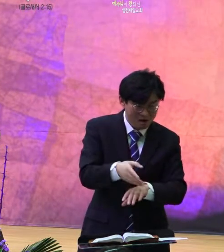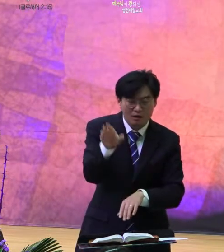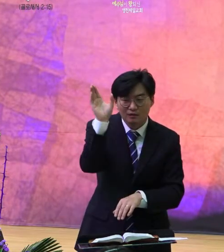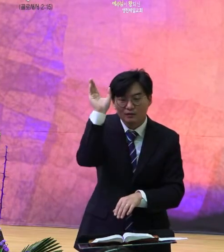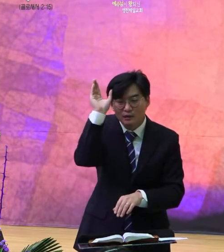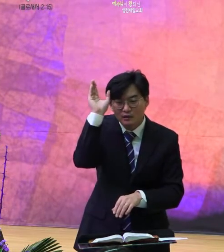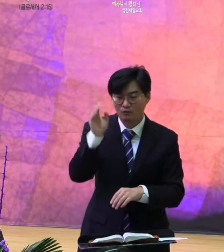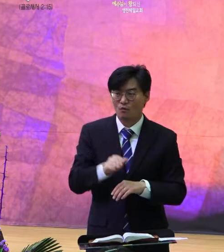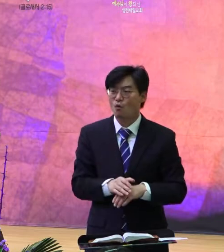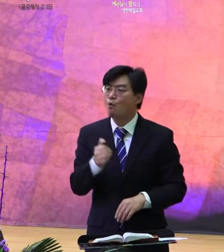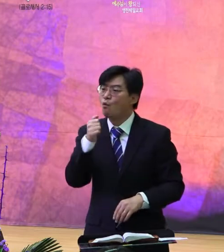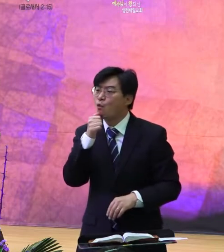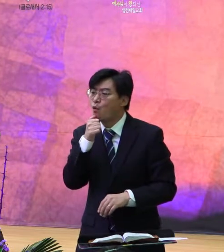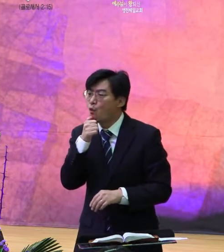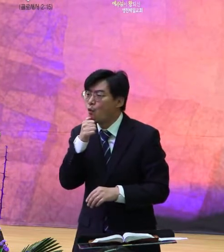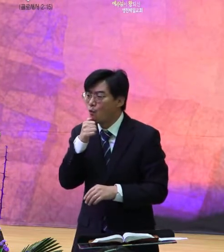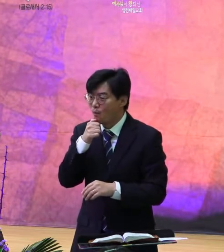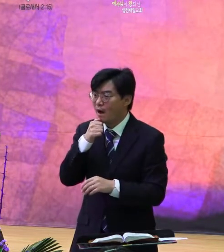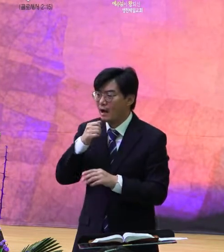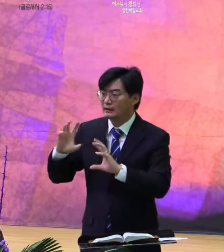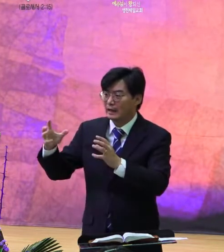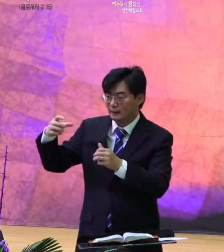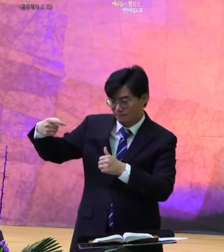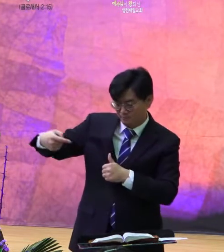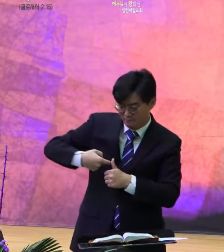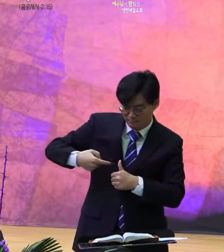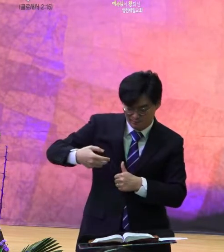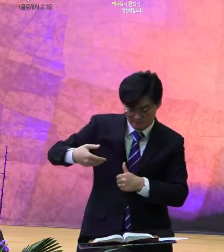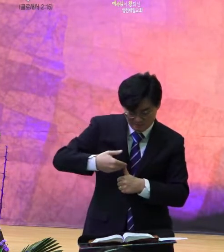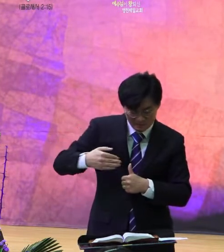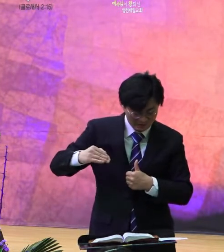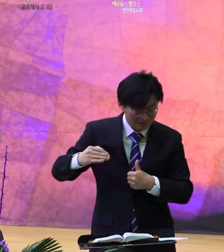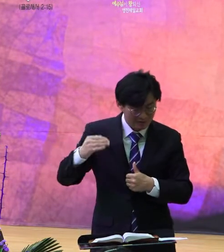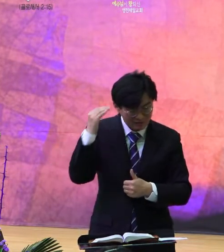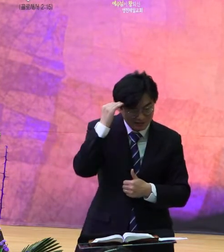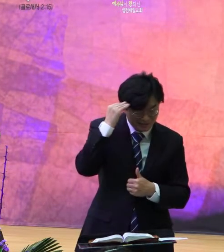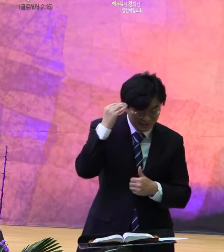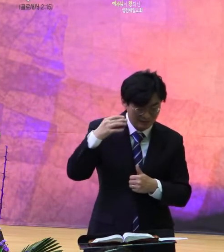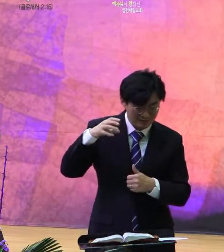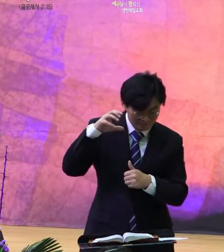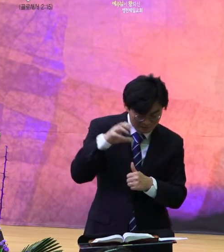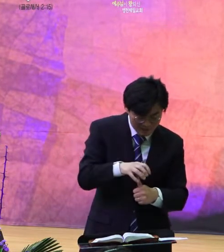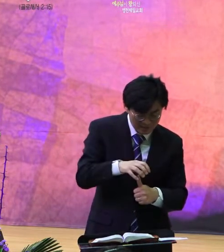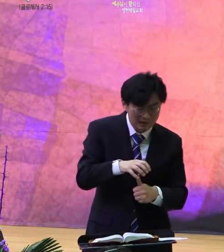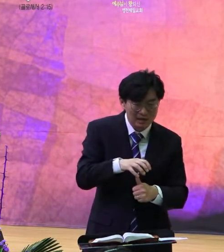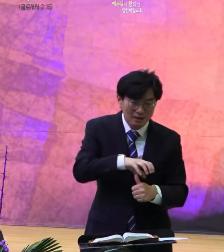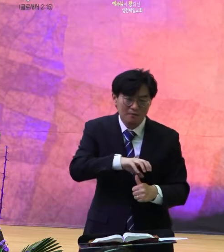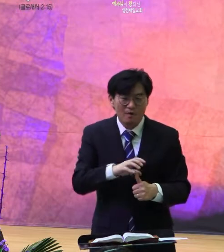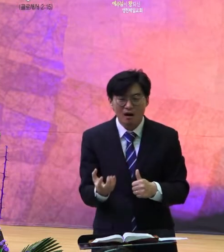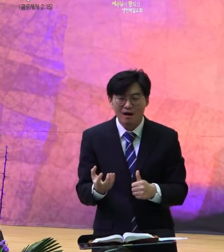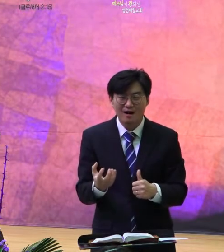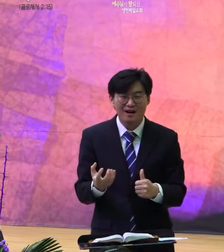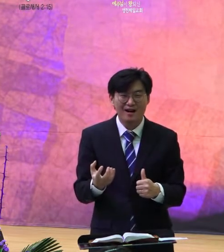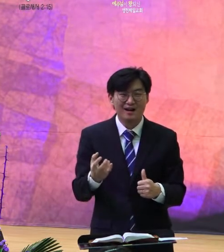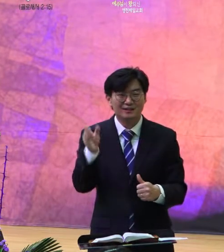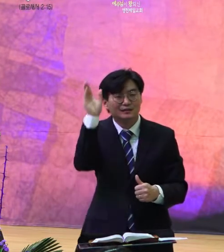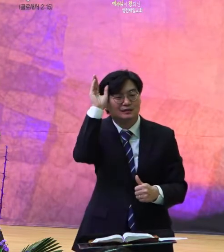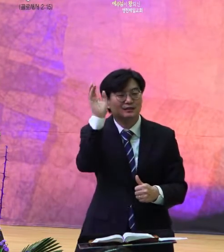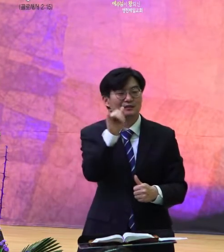얼마나 고통스럽고 얼마나 억압을 받고 얼마나 괴로웠던지 이제 드디어